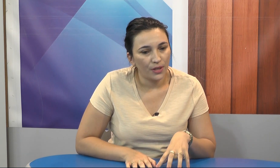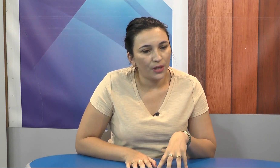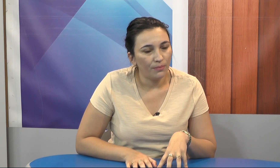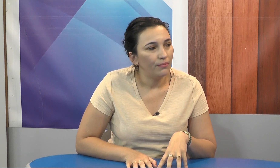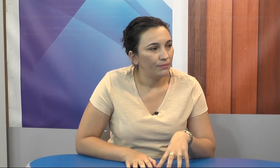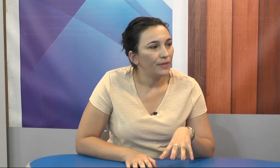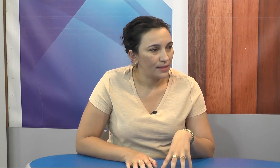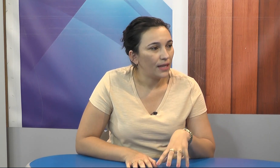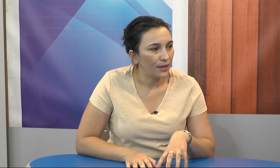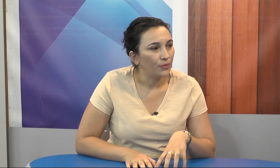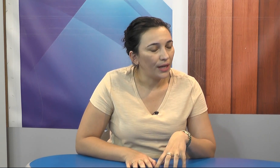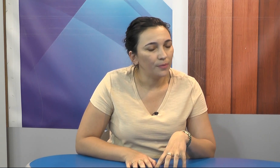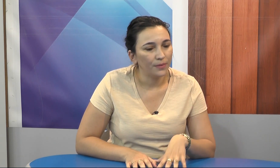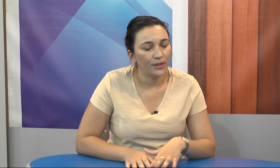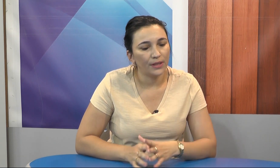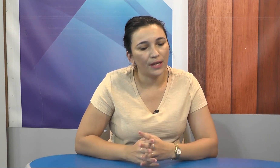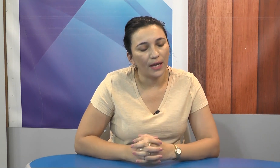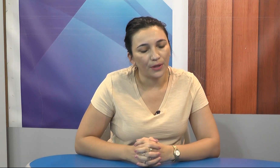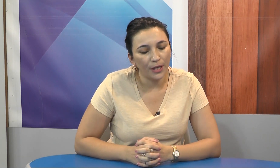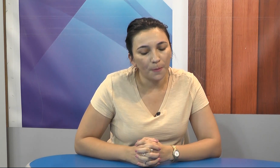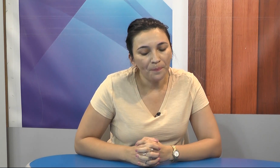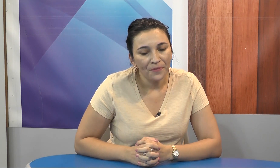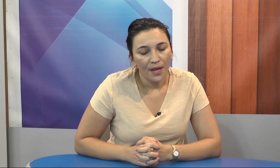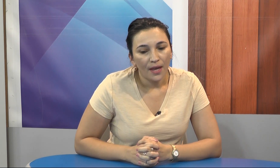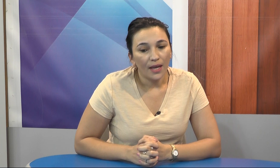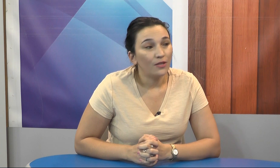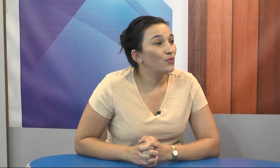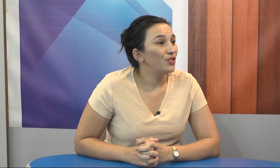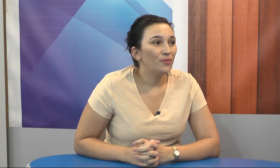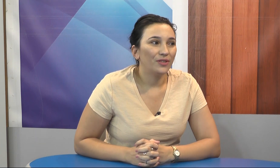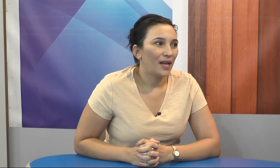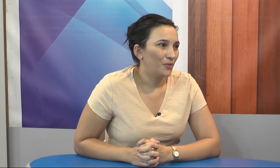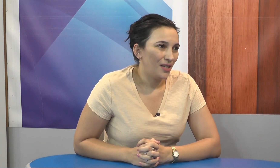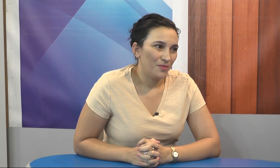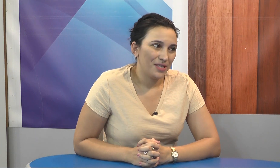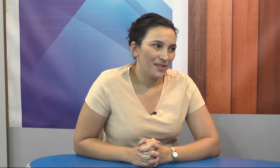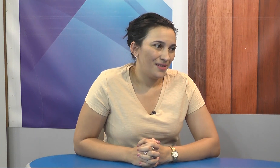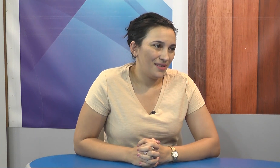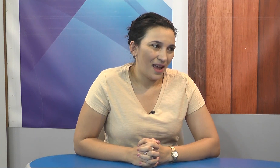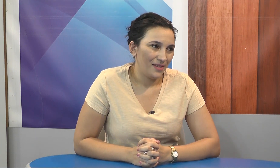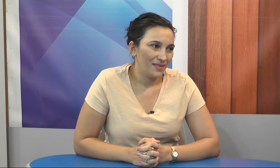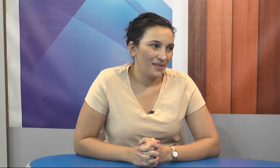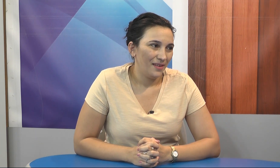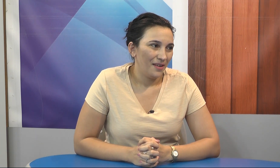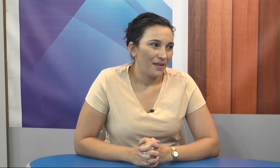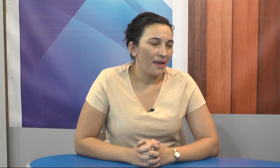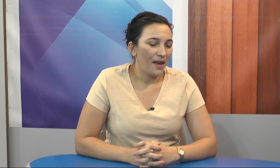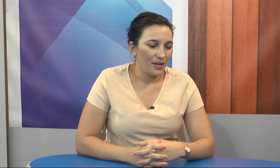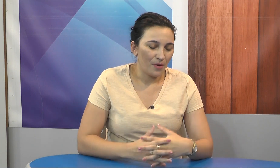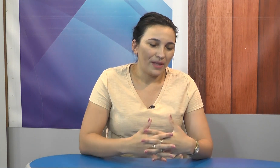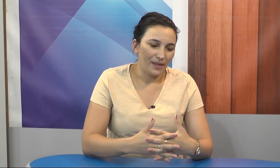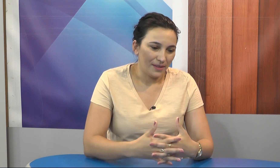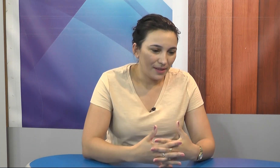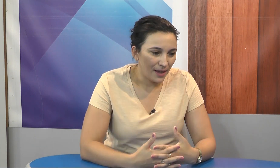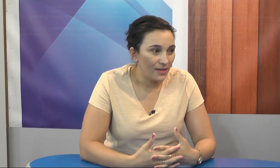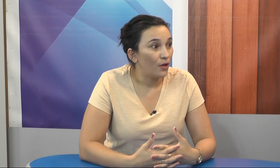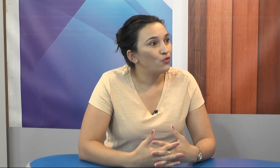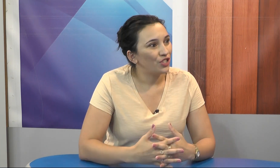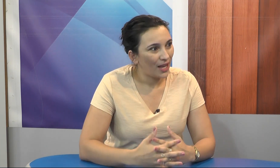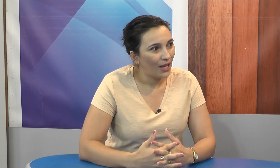que nasceram, né, e se criaram aqui, eles não tinham contato com a língua brasileira de sinais. É a língua materna deles, é um direito,